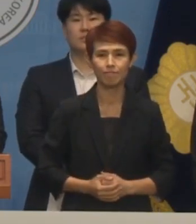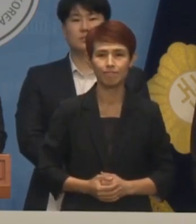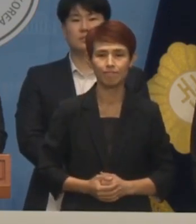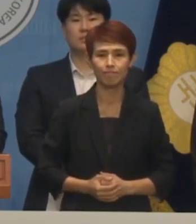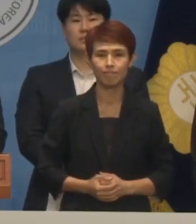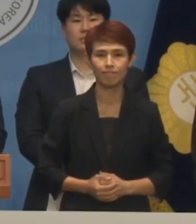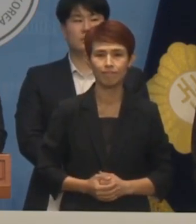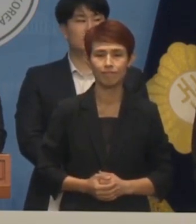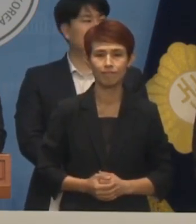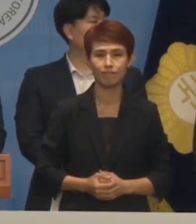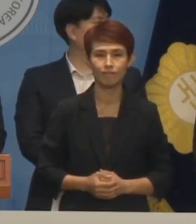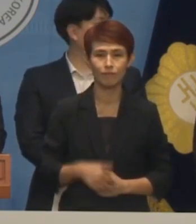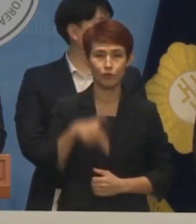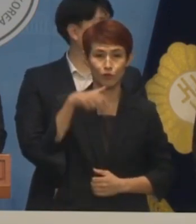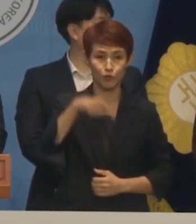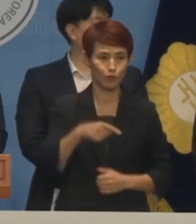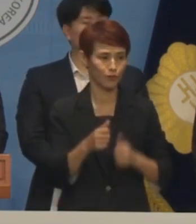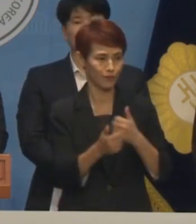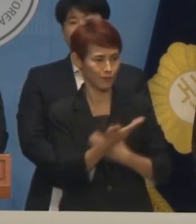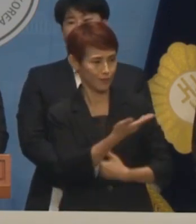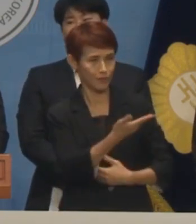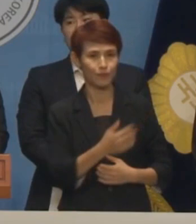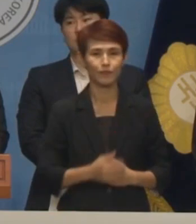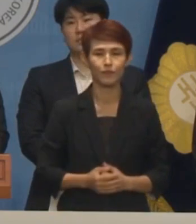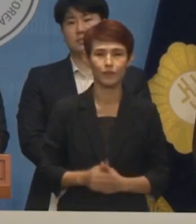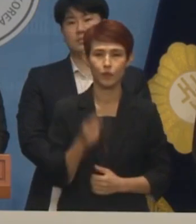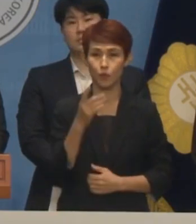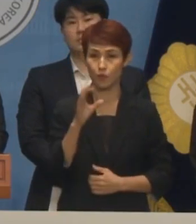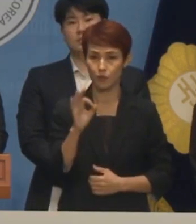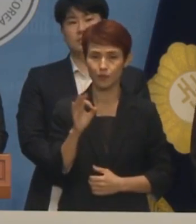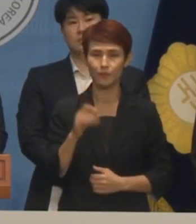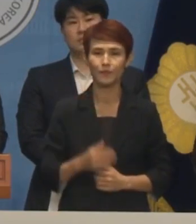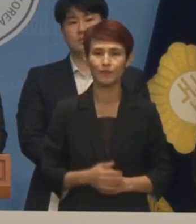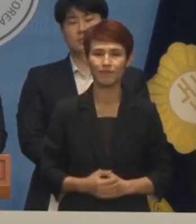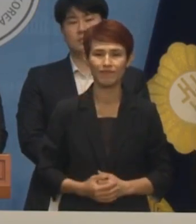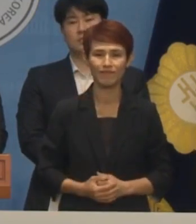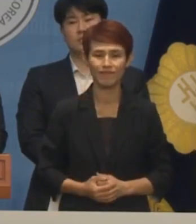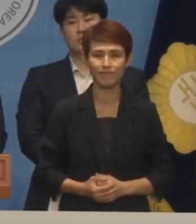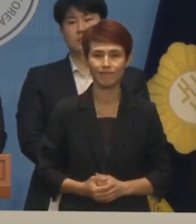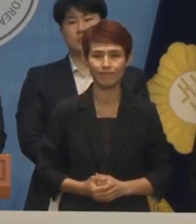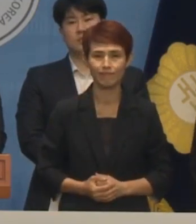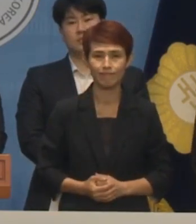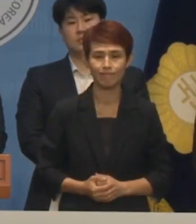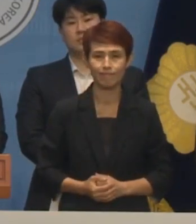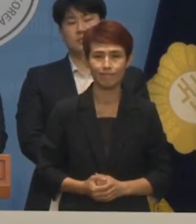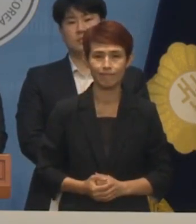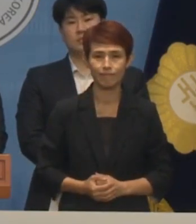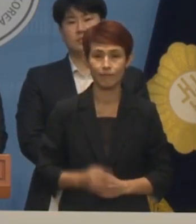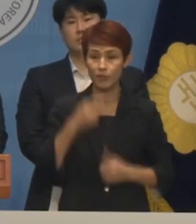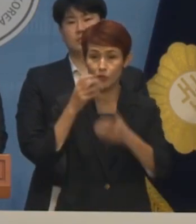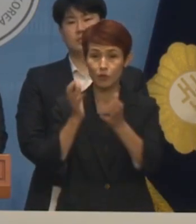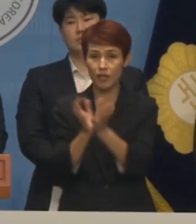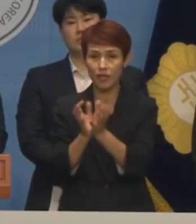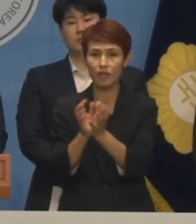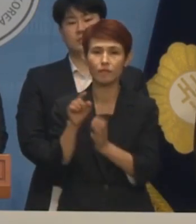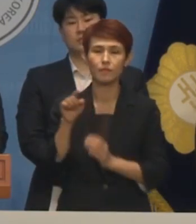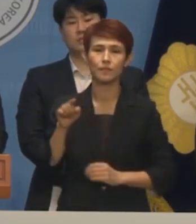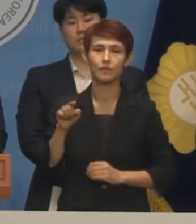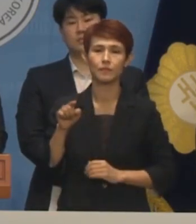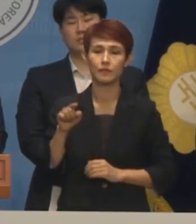그리고 주홍비 님이십니다. 그리고 홍수진 님 참석하셨습니다. 먼저 더불어민주당 베를린